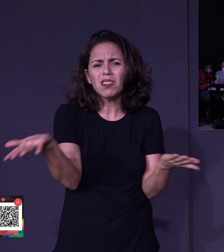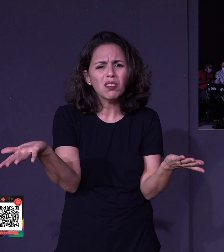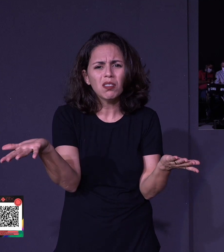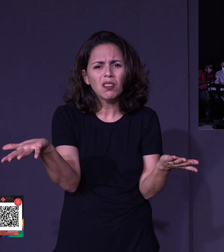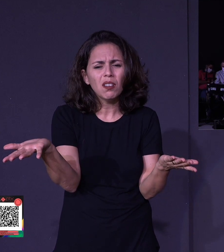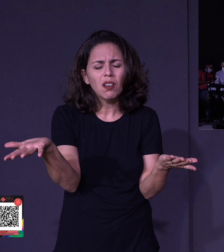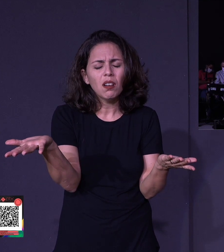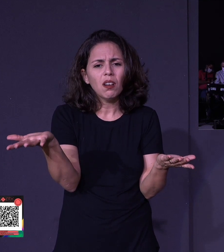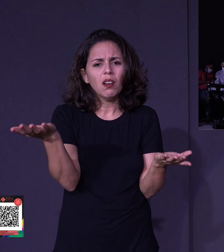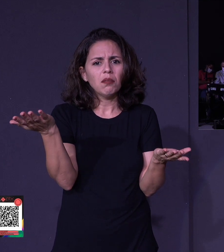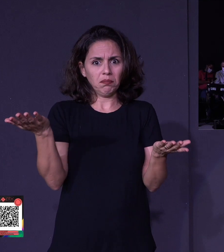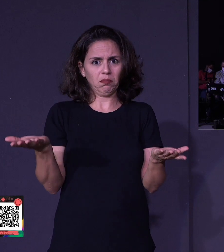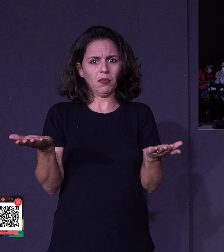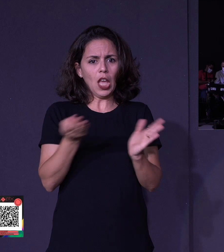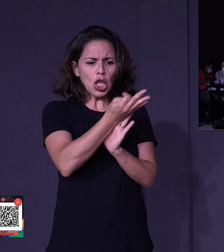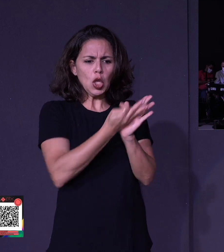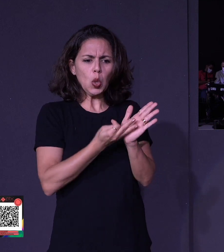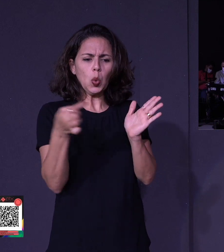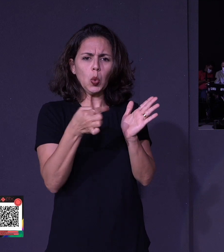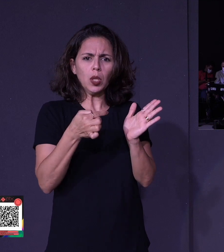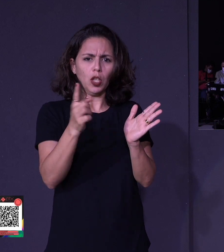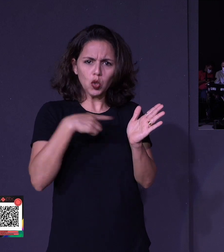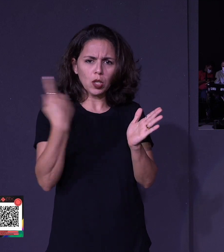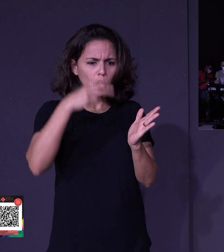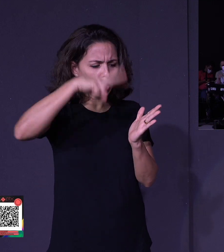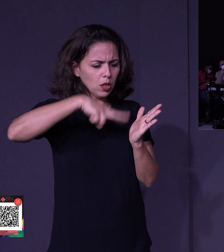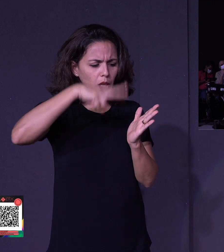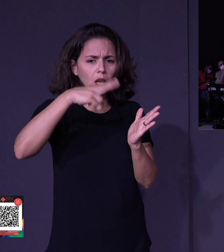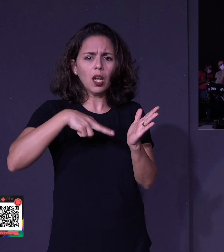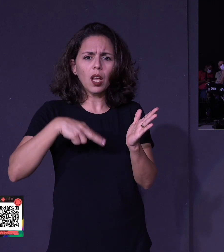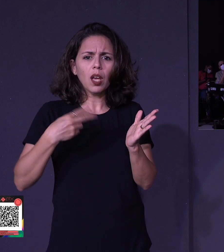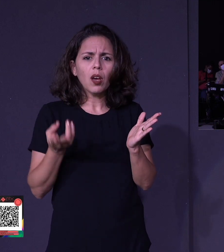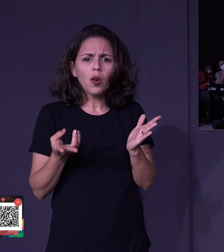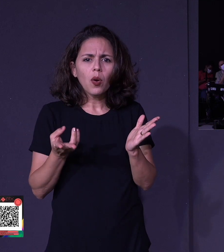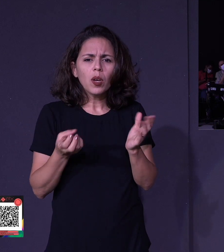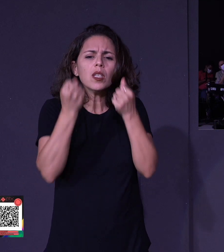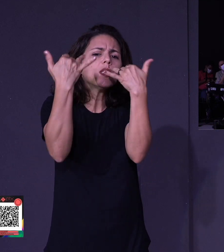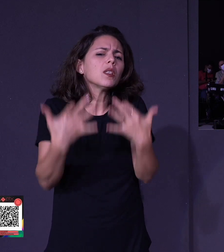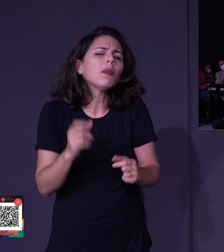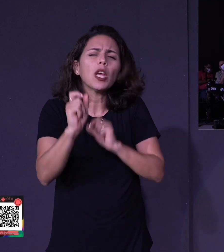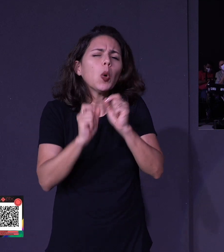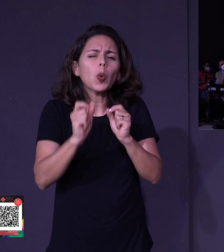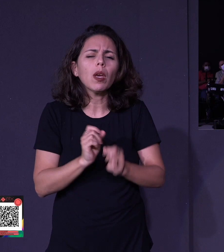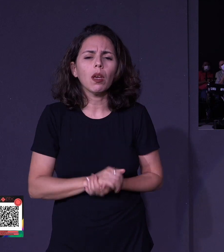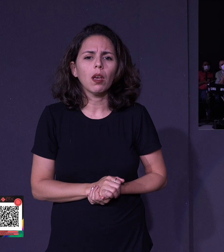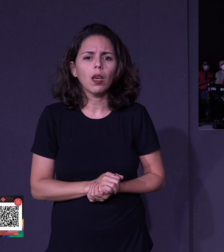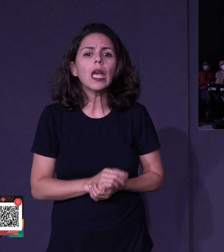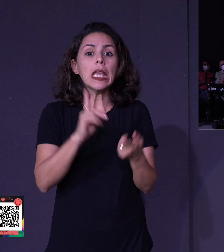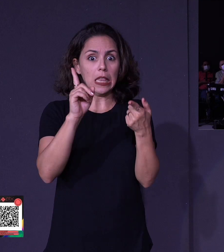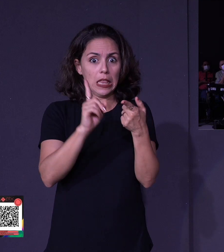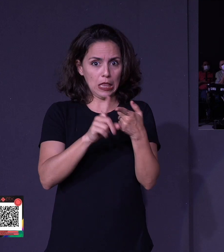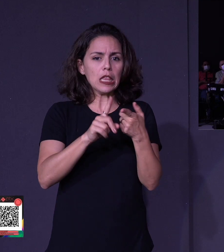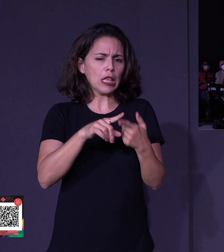texto que nós lemos, a sabedoria também se reporta aos escarnecedores. São aqueles que